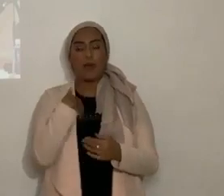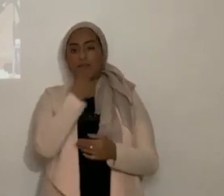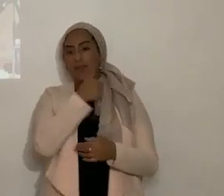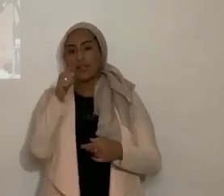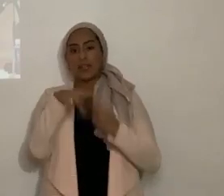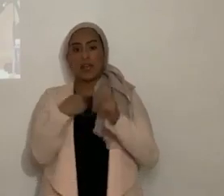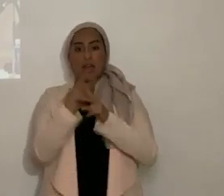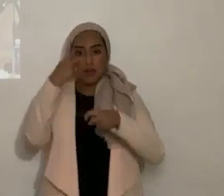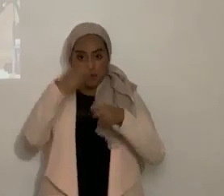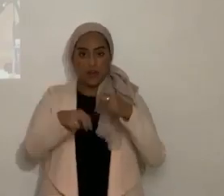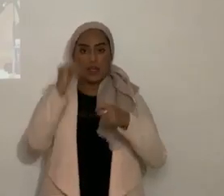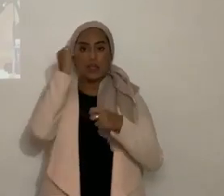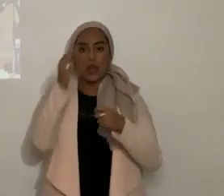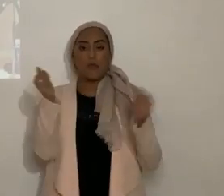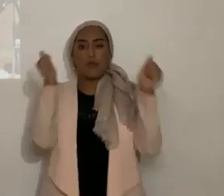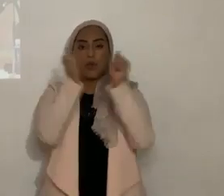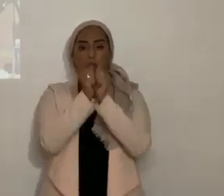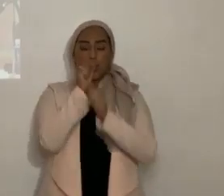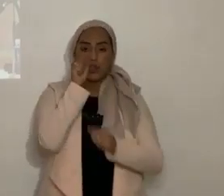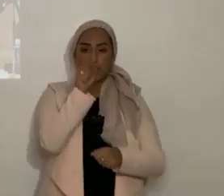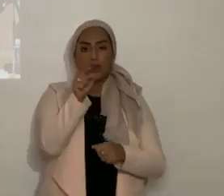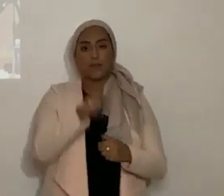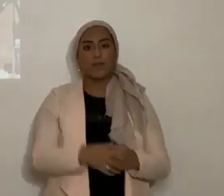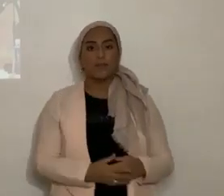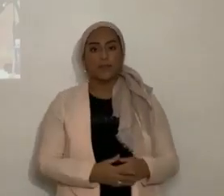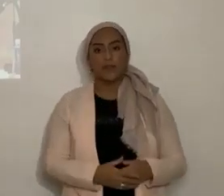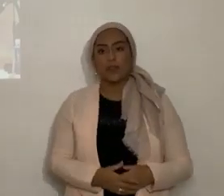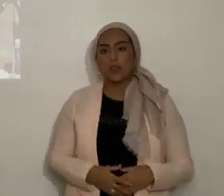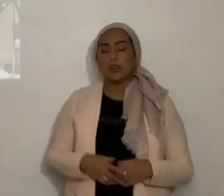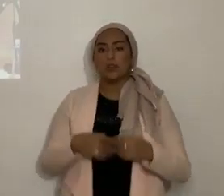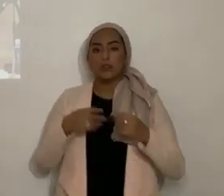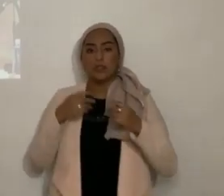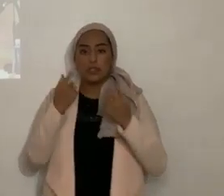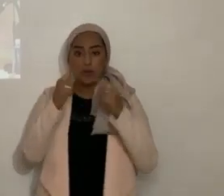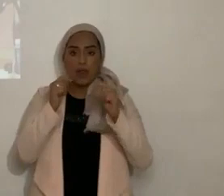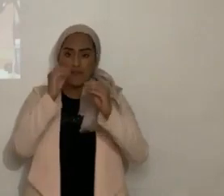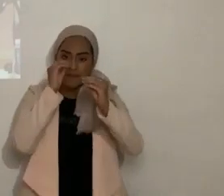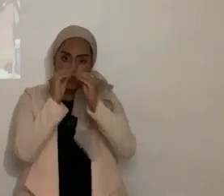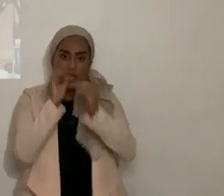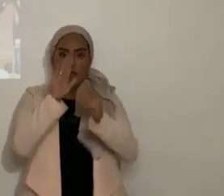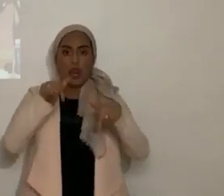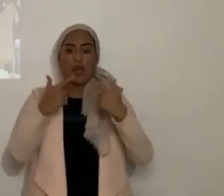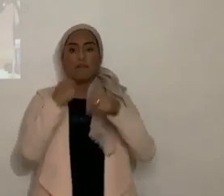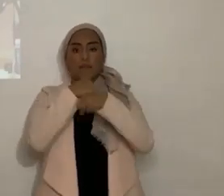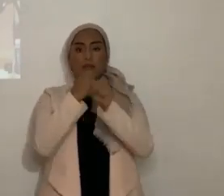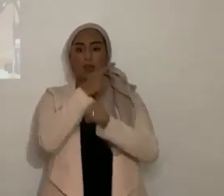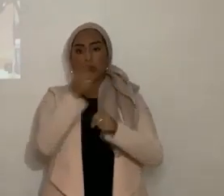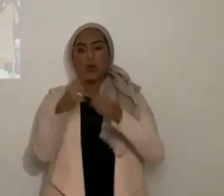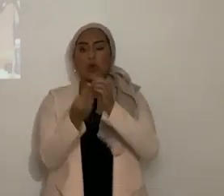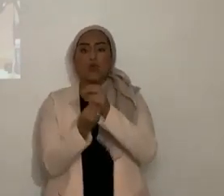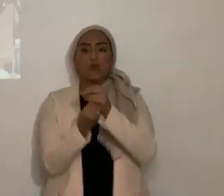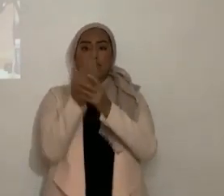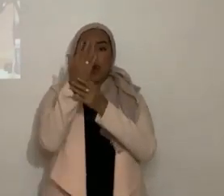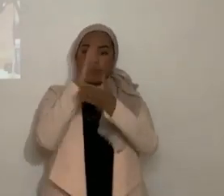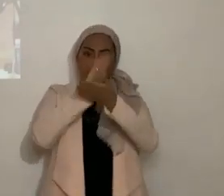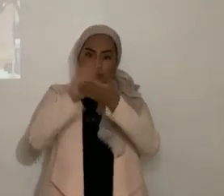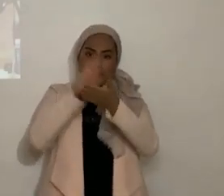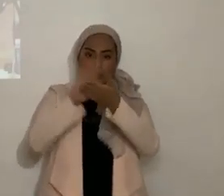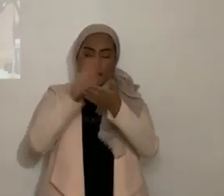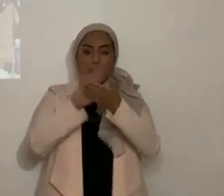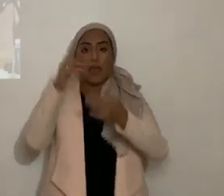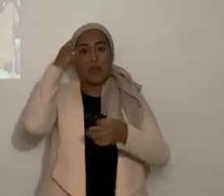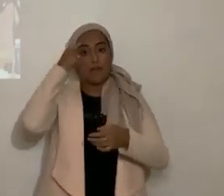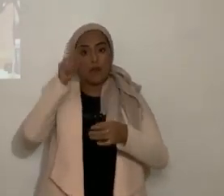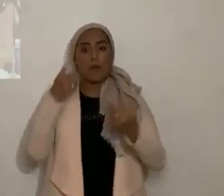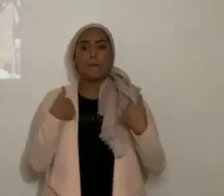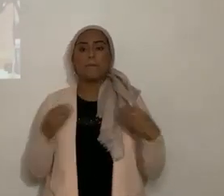tribulación, ahí está contigo, está tratando con tu vida, te está haciendo crecer, te está limpiando, te está podando